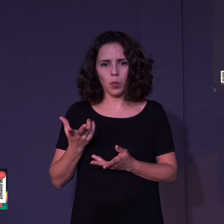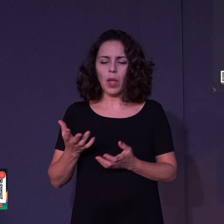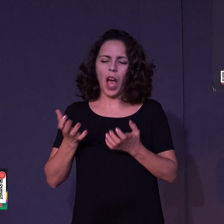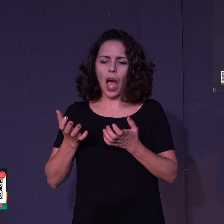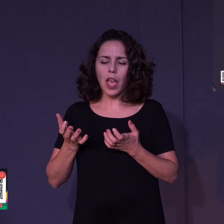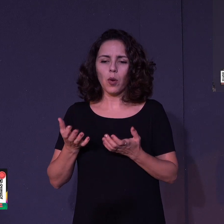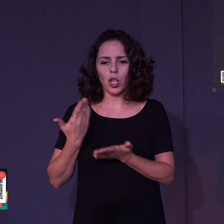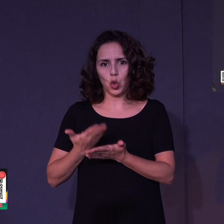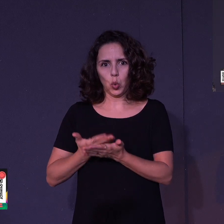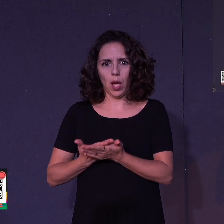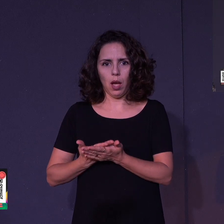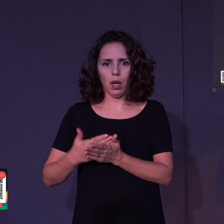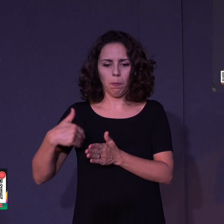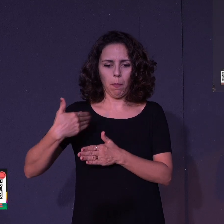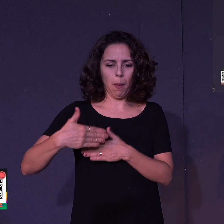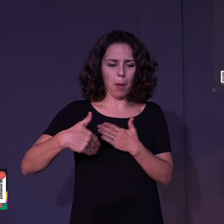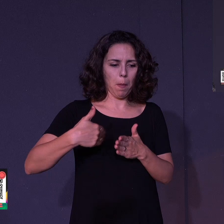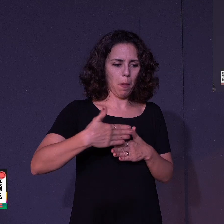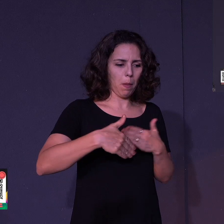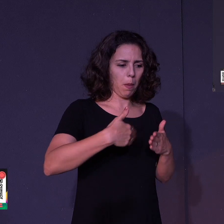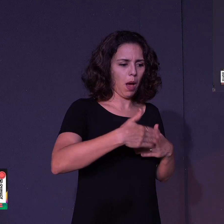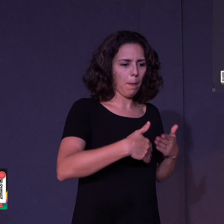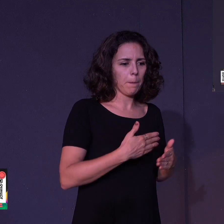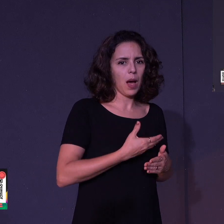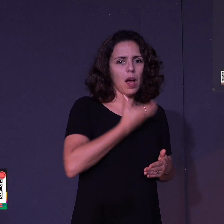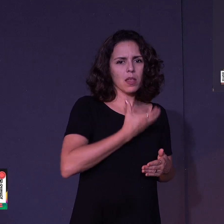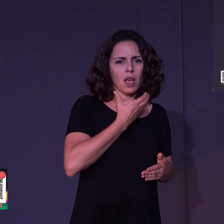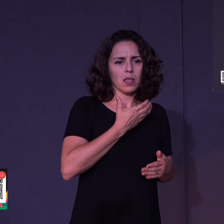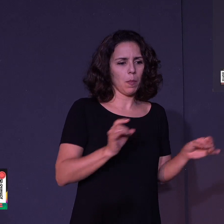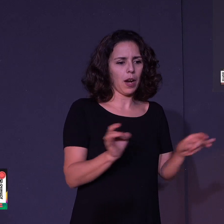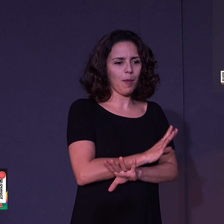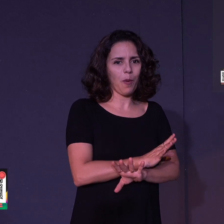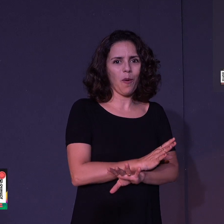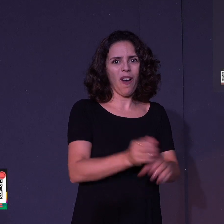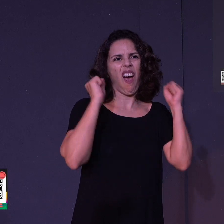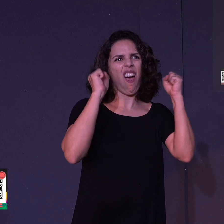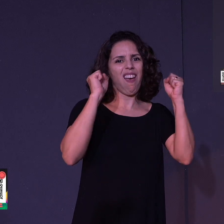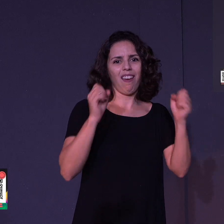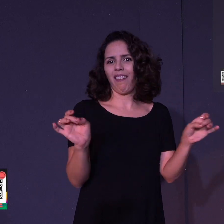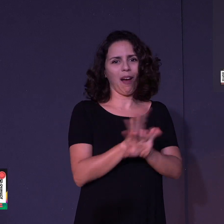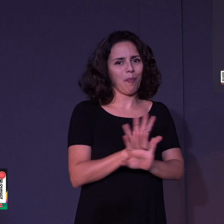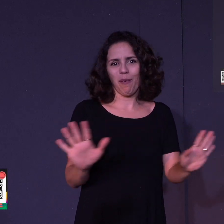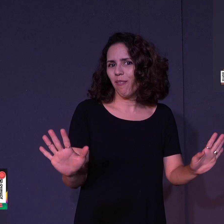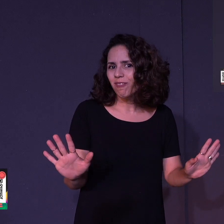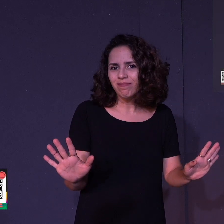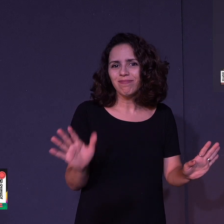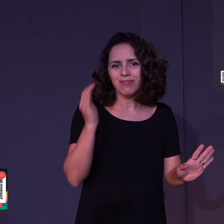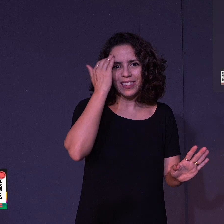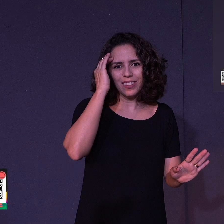no McDonald's, Alex. Eu vou orar para ver se Deus deseja que eu faça isso. Não, não é isso. Mas existem